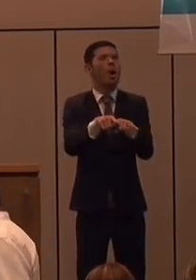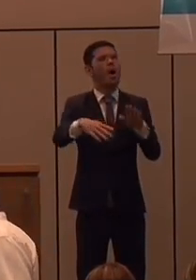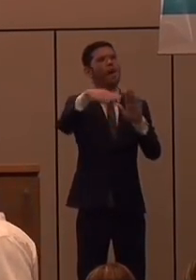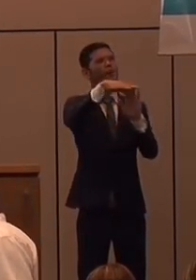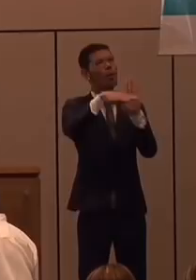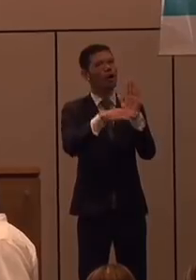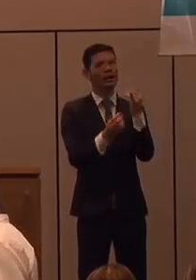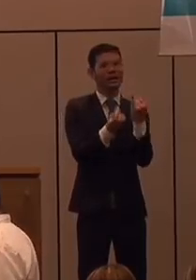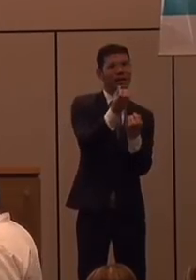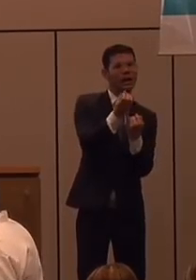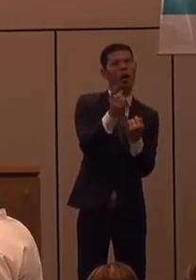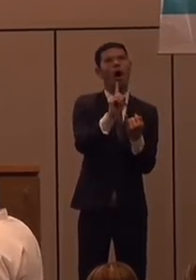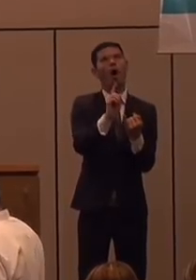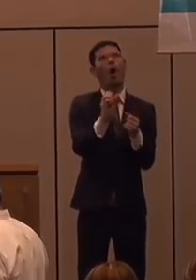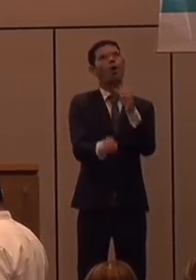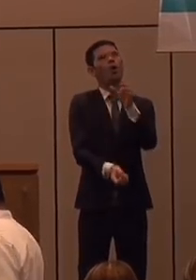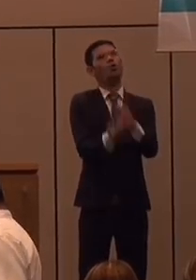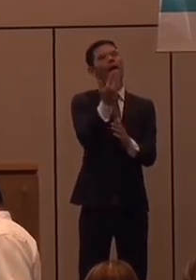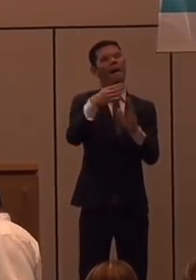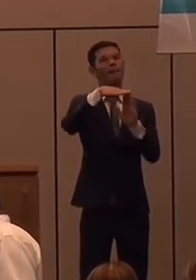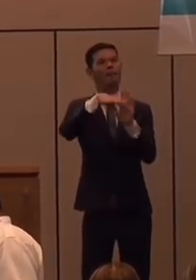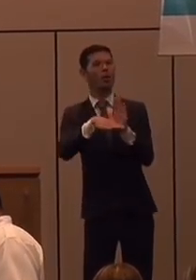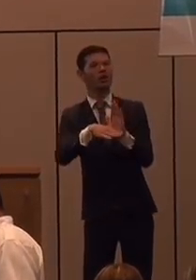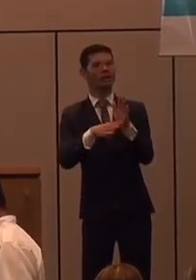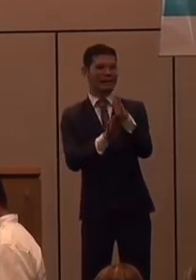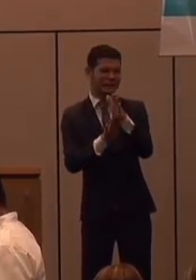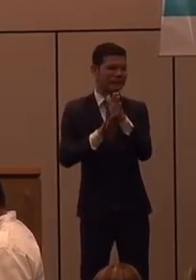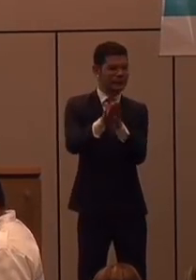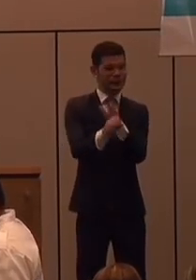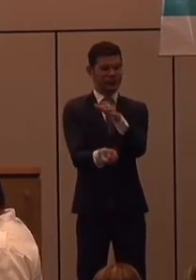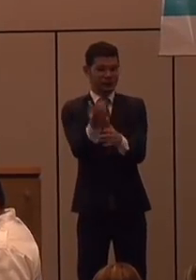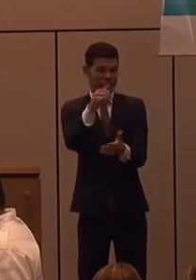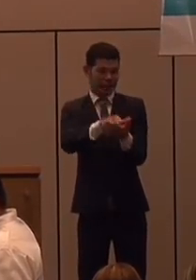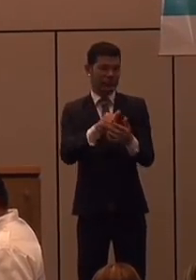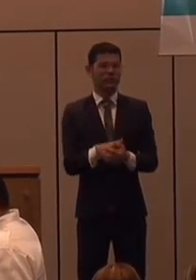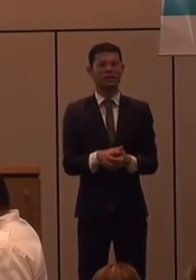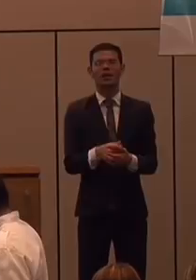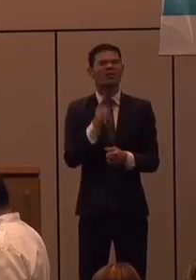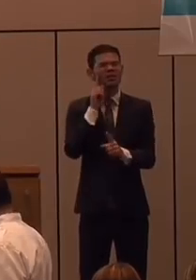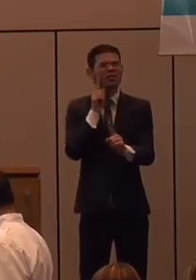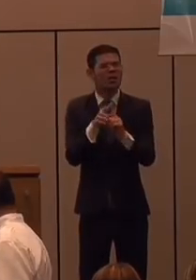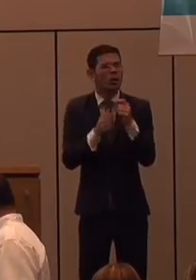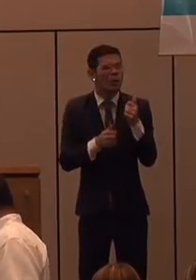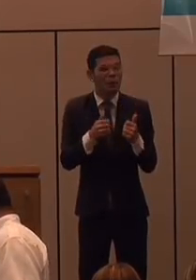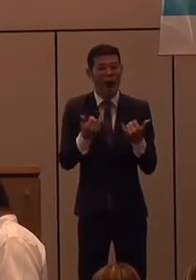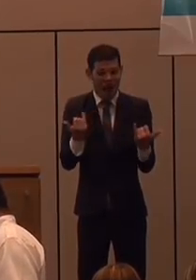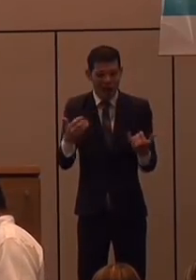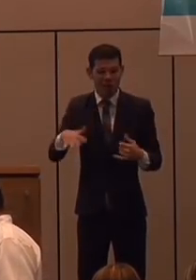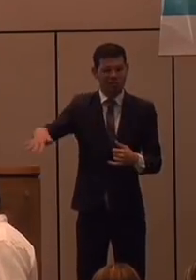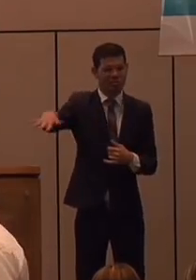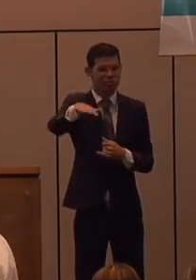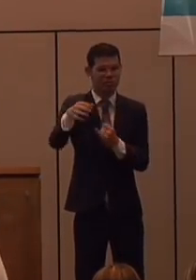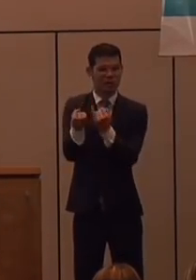productivo que no es otra cosa que una una política que busca enfrentar los problemas estructurales que tiene la